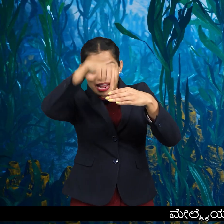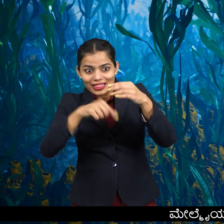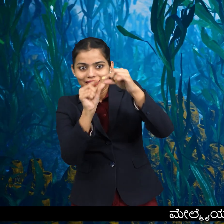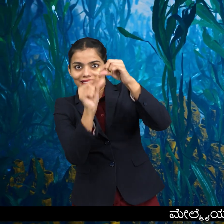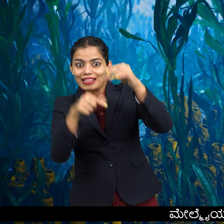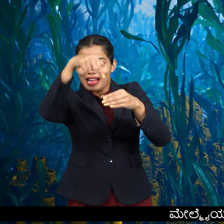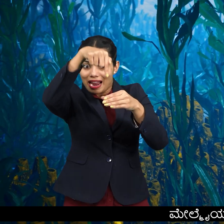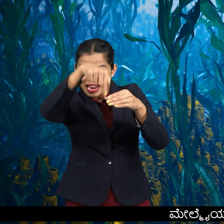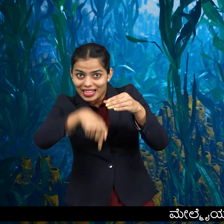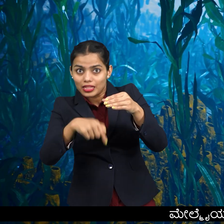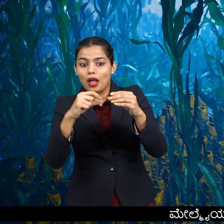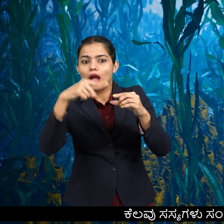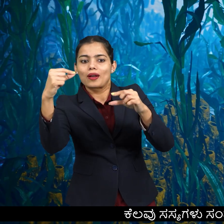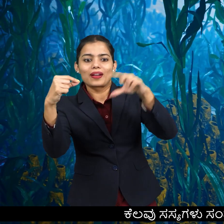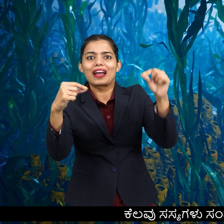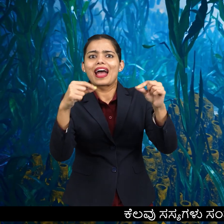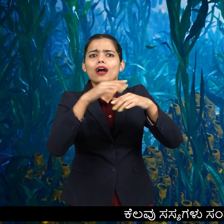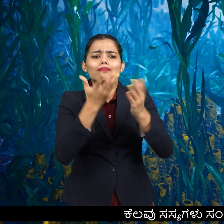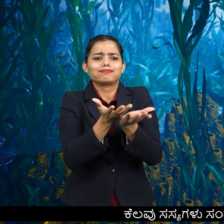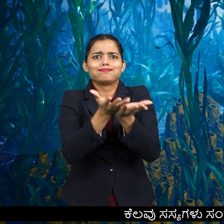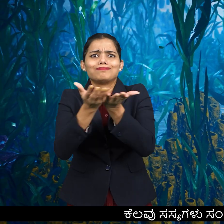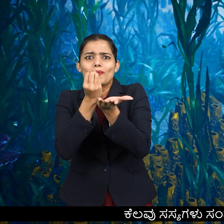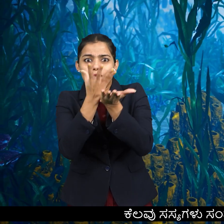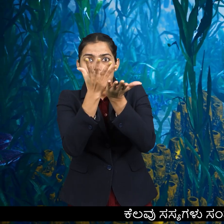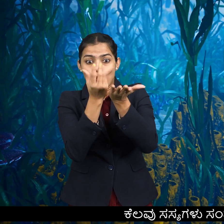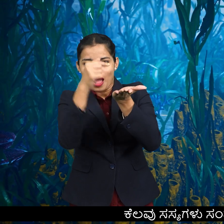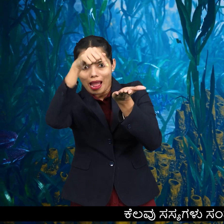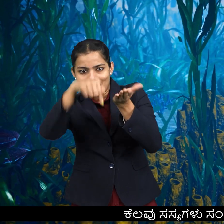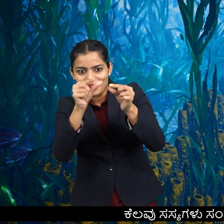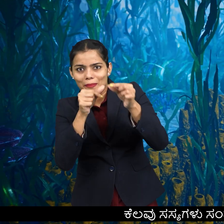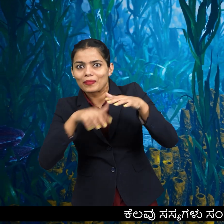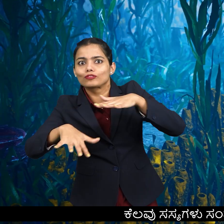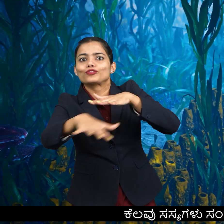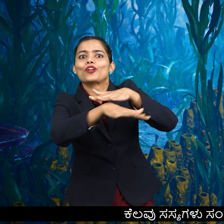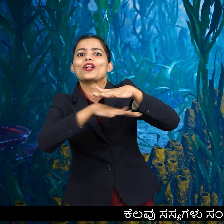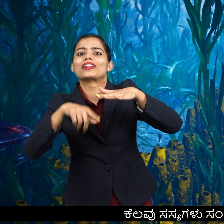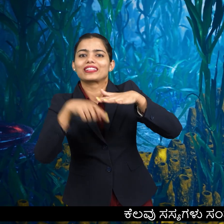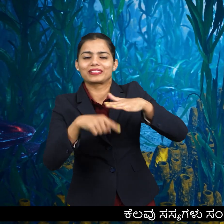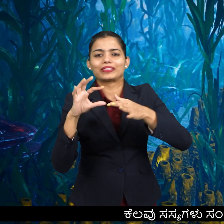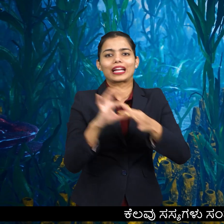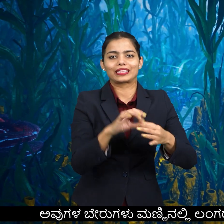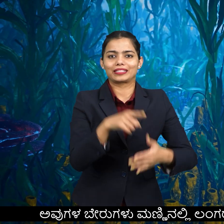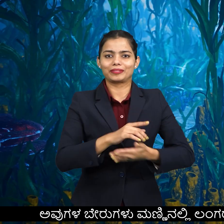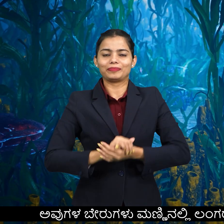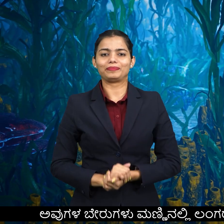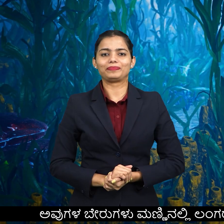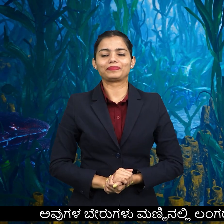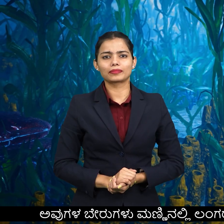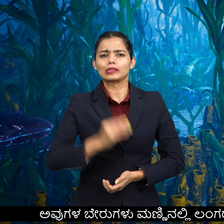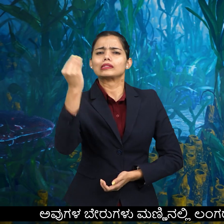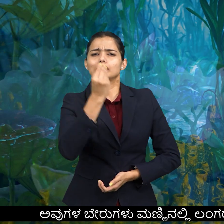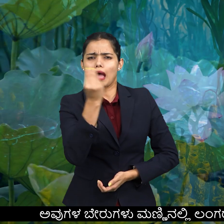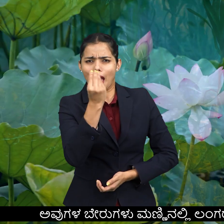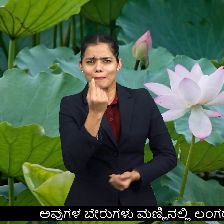ಮೇಲ್ಮೈಯಲ್ಲಿ ತೇಲುತ್ತವೆ. ಕೆಲವು ಸಸ್ಯಗಳು ಸಂಪೂರ್ಣವಾಗಿ ತೇಲುತ್ತವೆ. ಅವುಗಳ